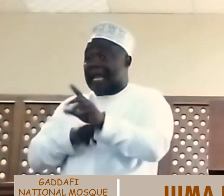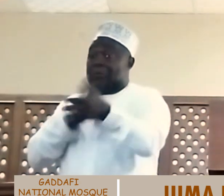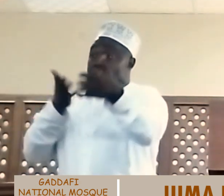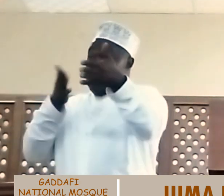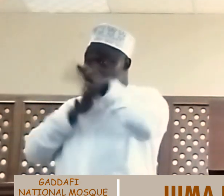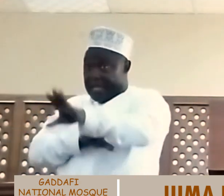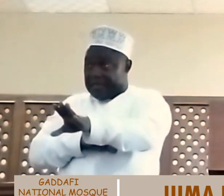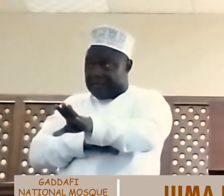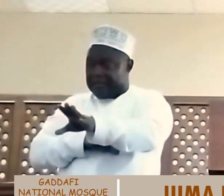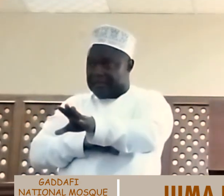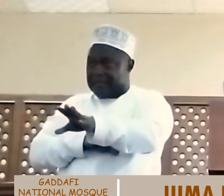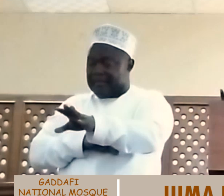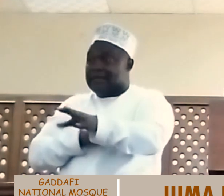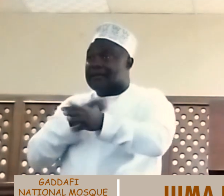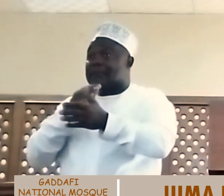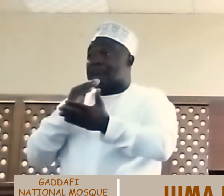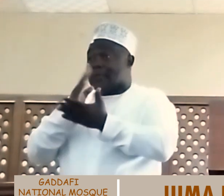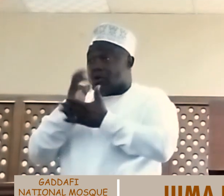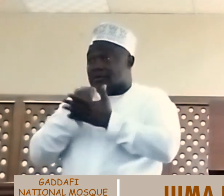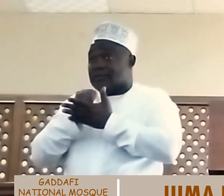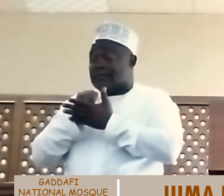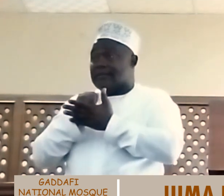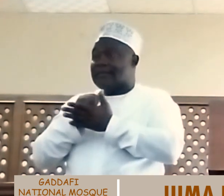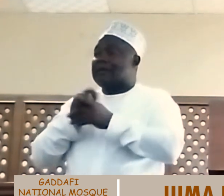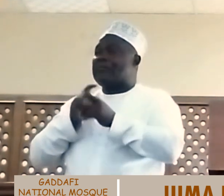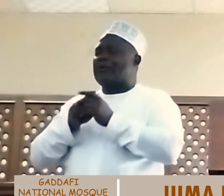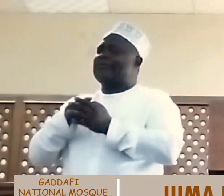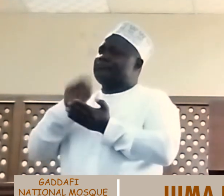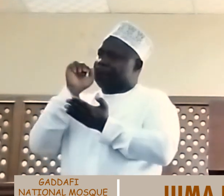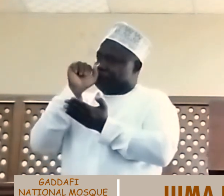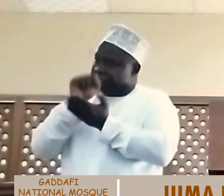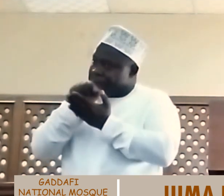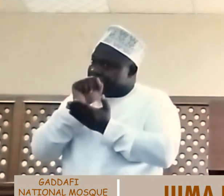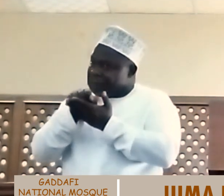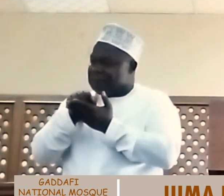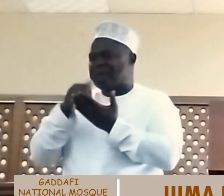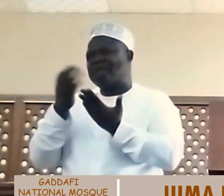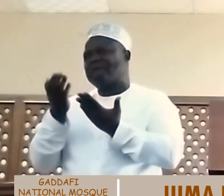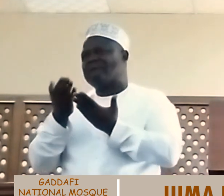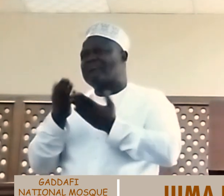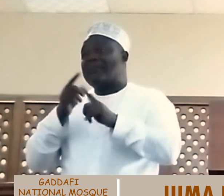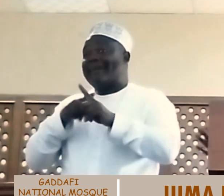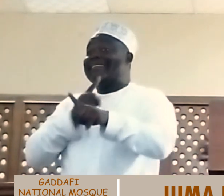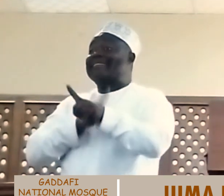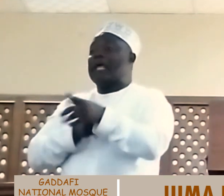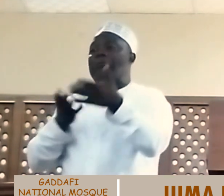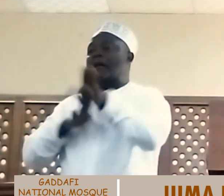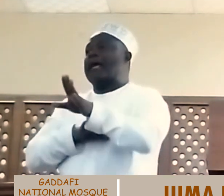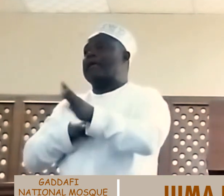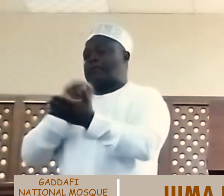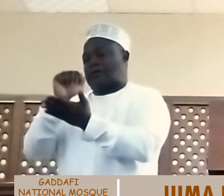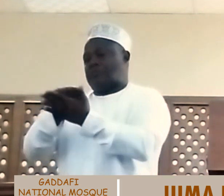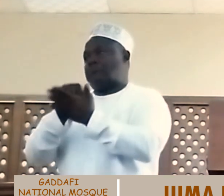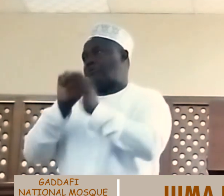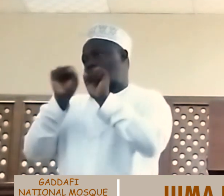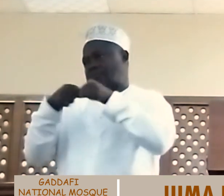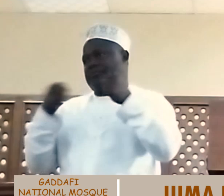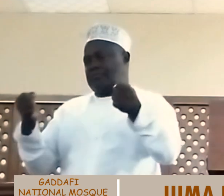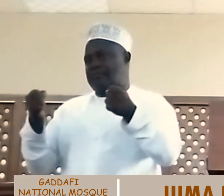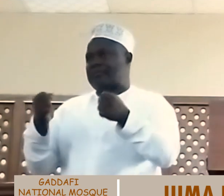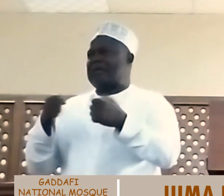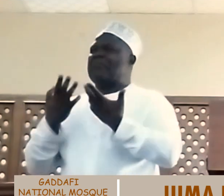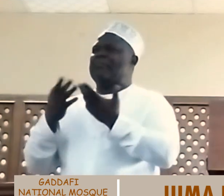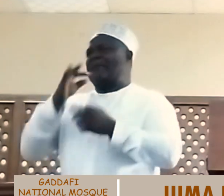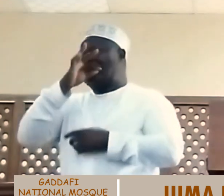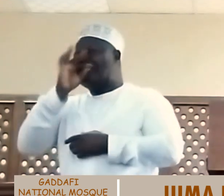kwe, kubanga abadde asaala naye olw'okufa abatakyasobola,